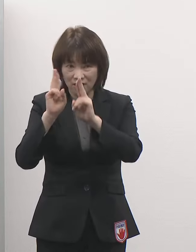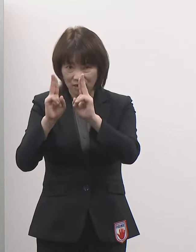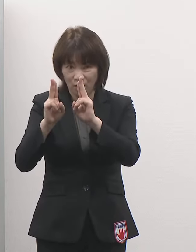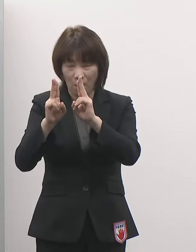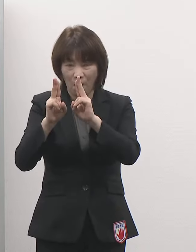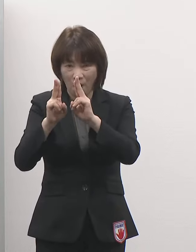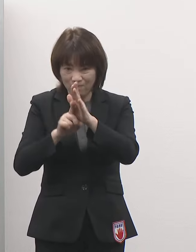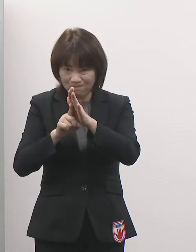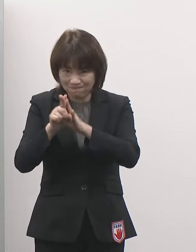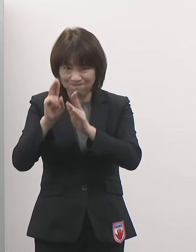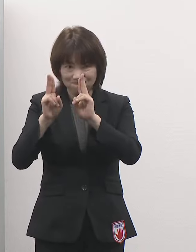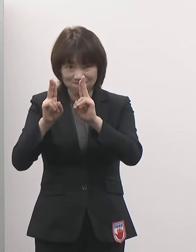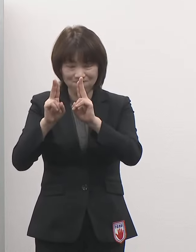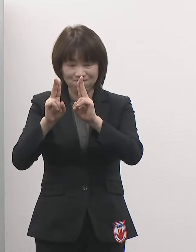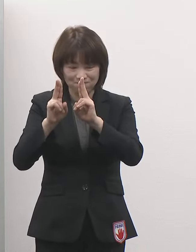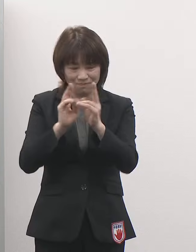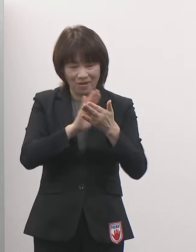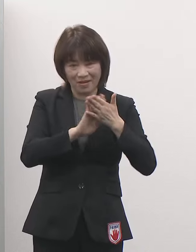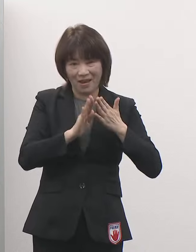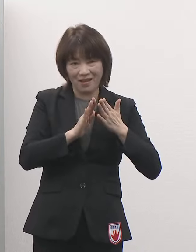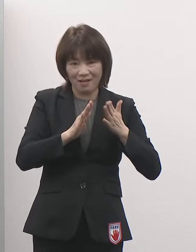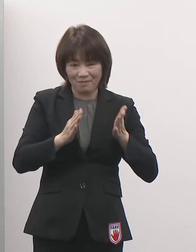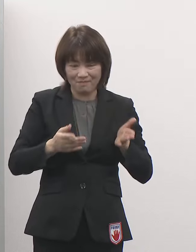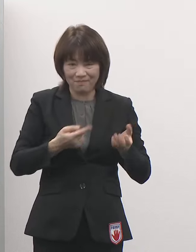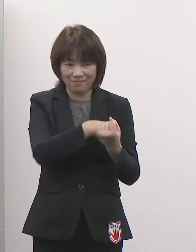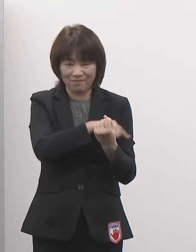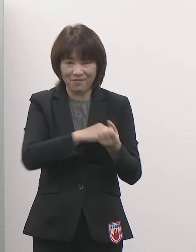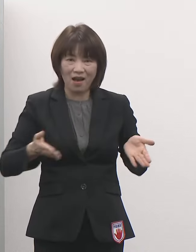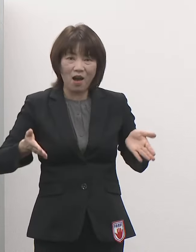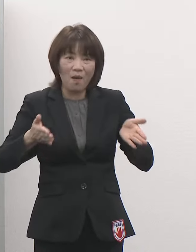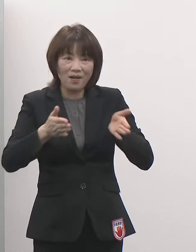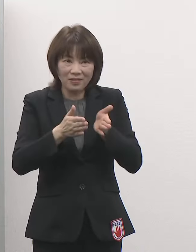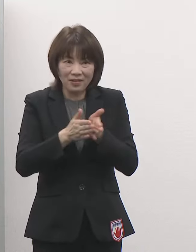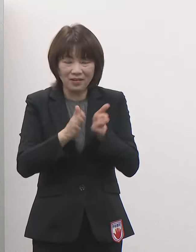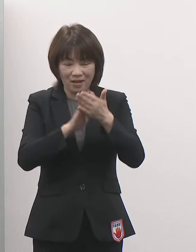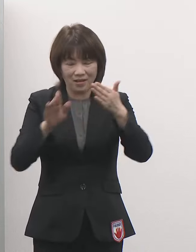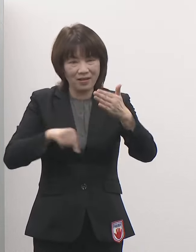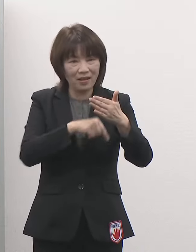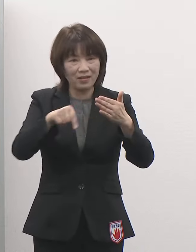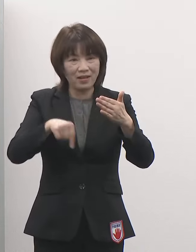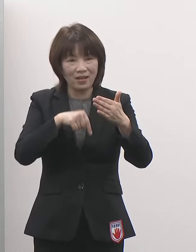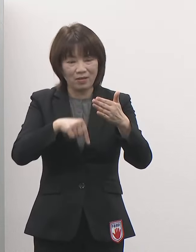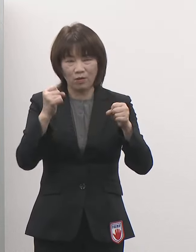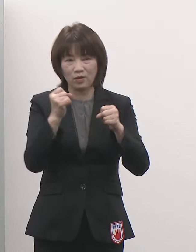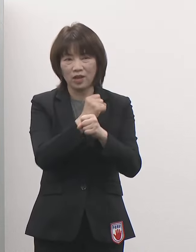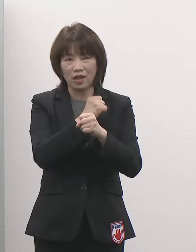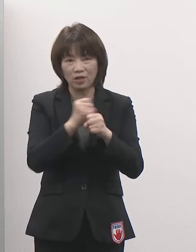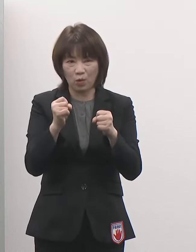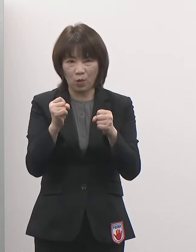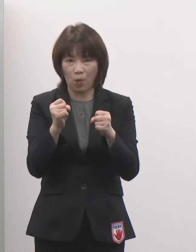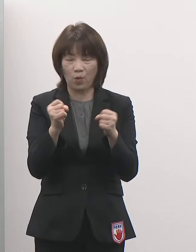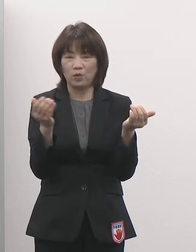まあ、タッグを組みまして、まあ、その本県全体がですね、一つのファウンドリーとして、まあ、その製造を引き受